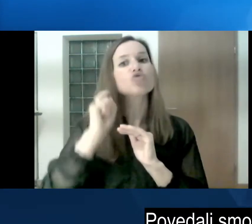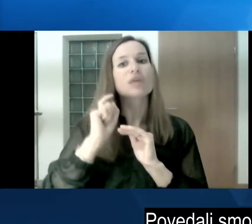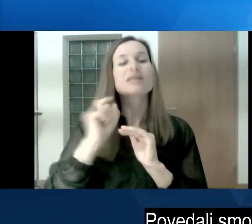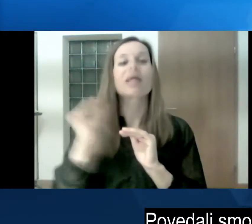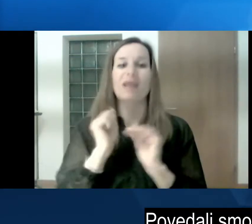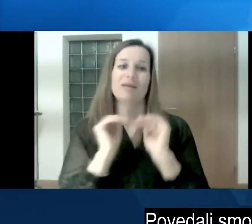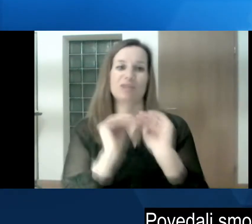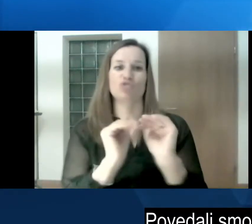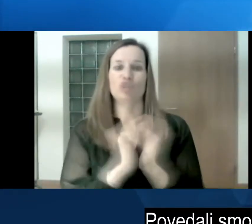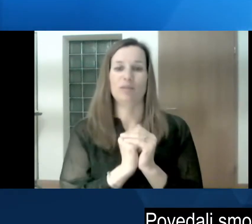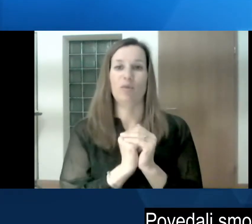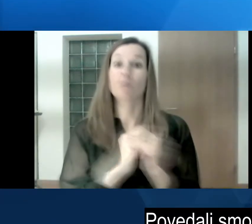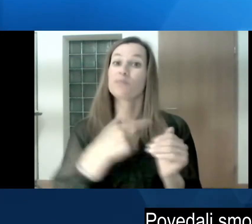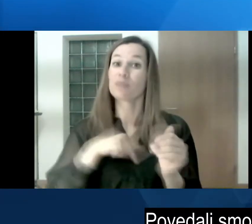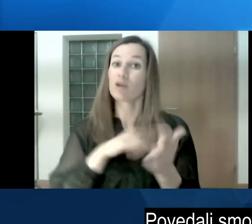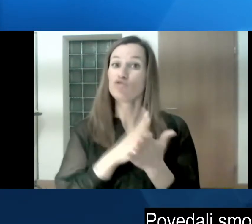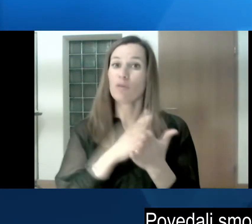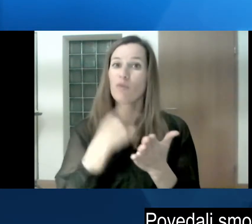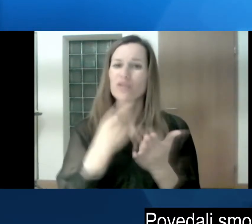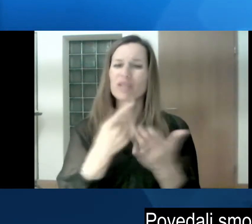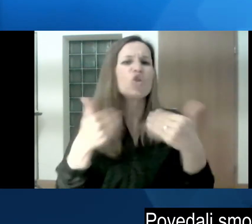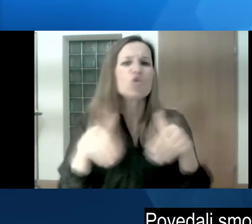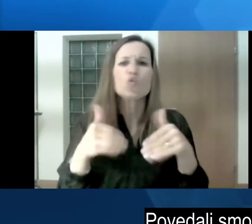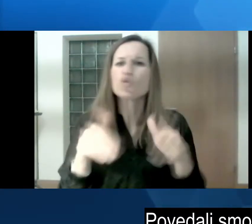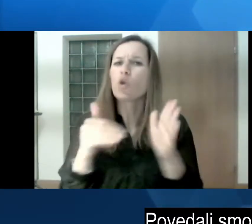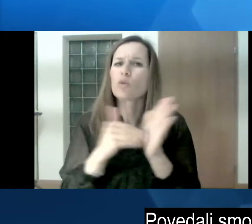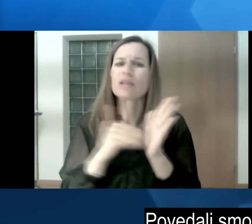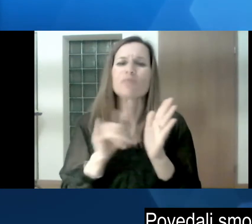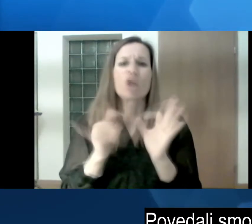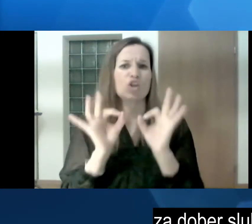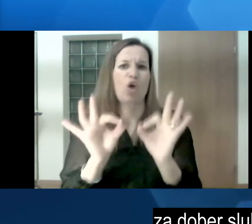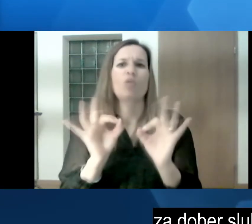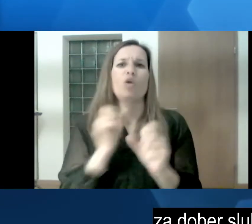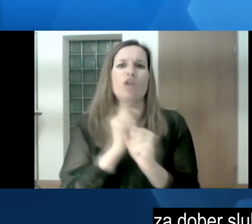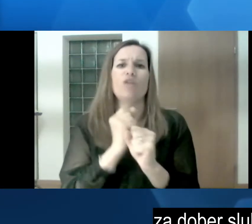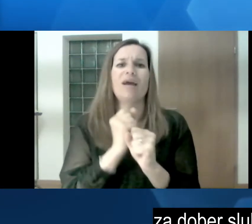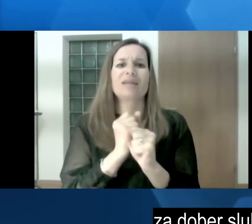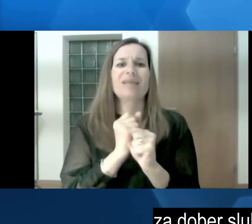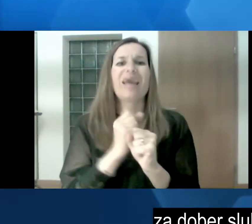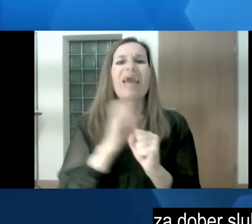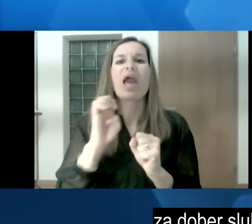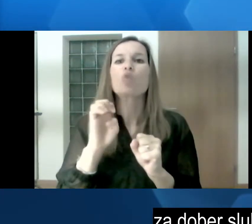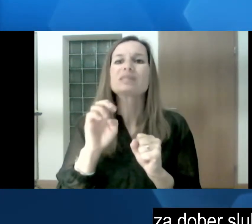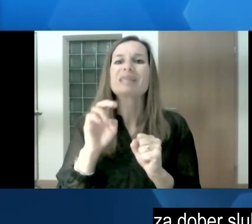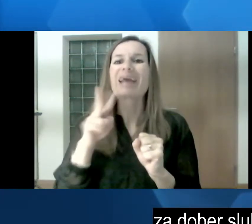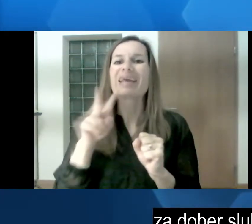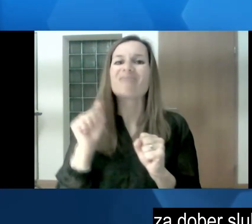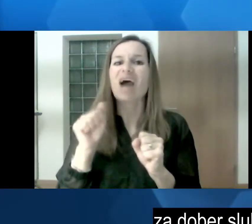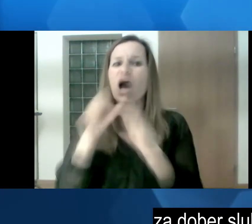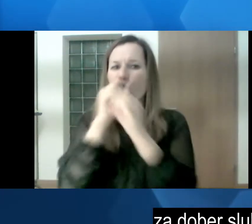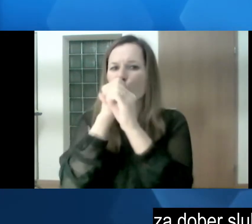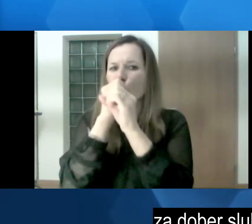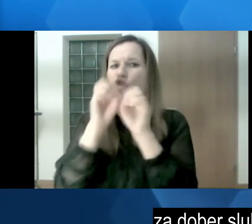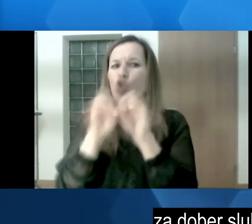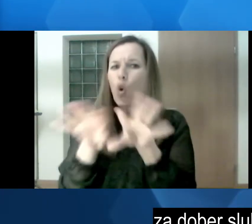Povedali smo, da nujno potrebno dobro delovanje Evstahijeve troblje za dober sluh. V